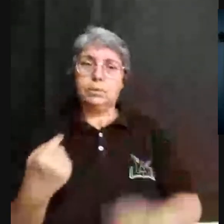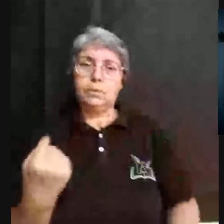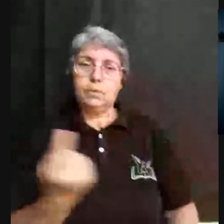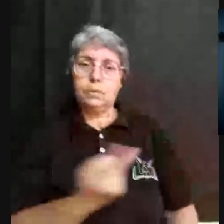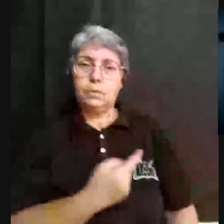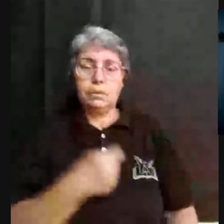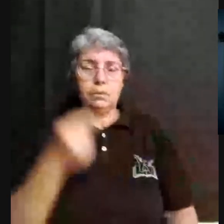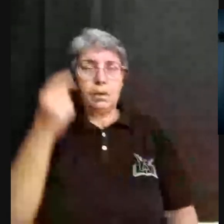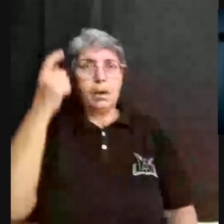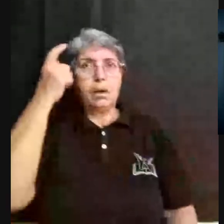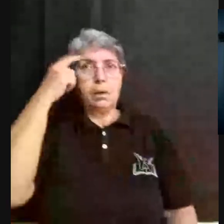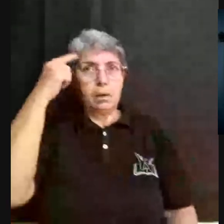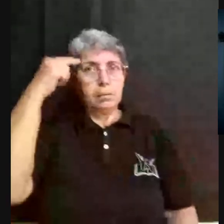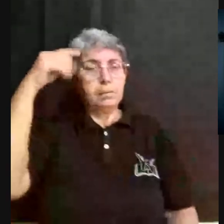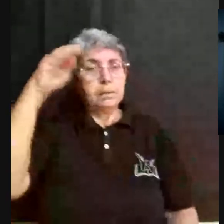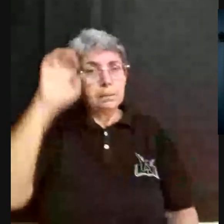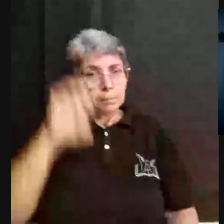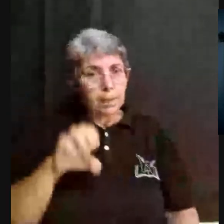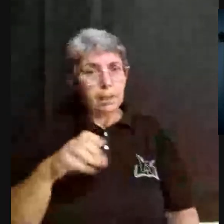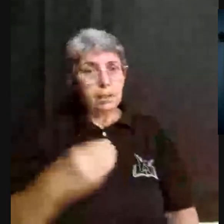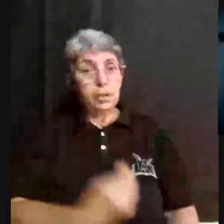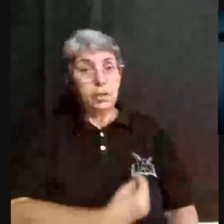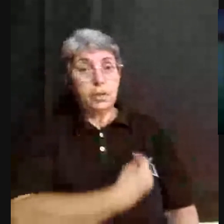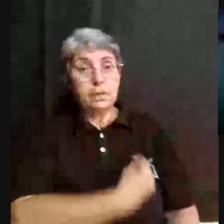repensarmos nossa vida enquanto adventistas,